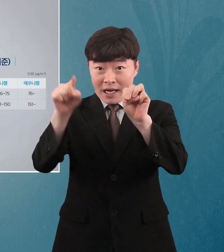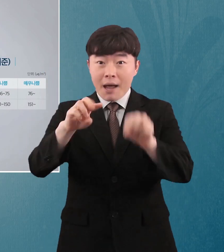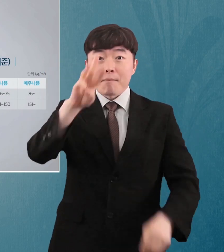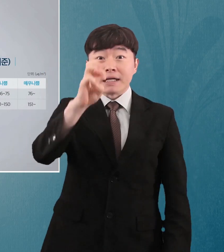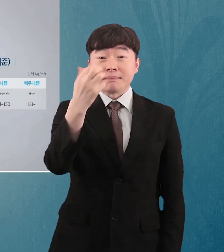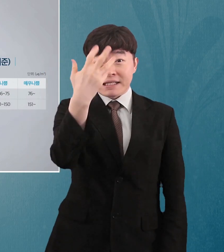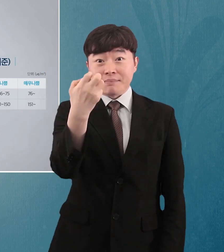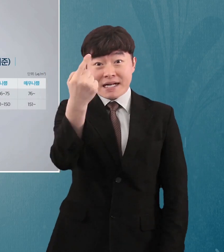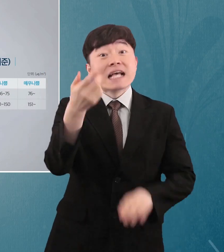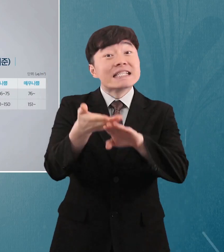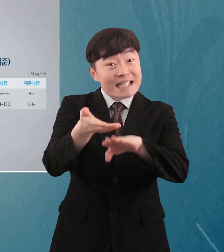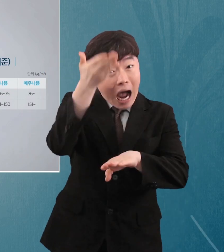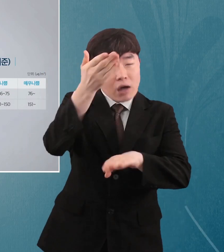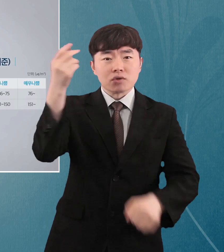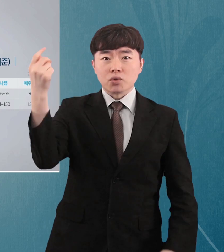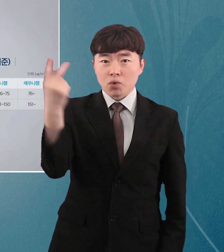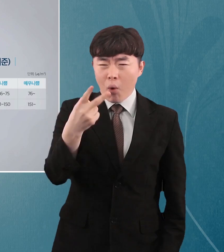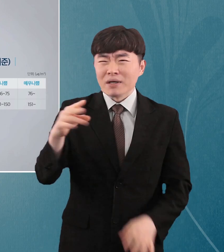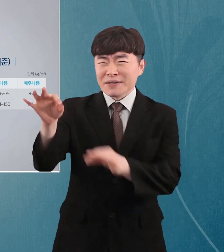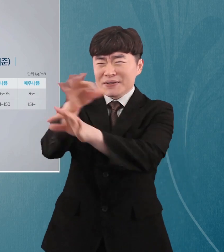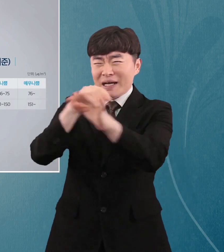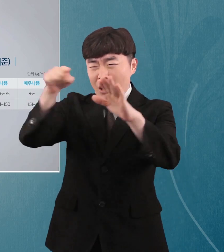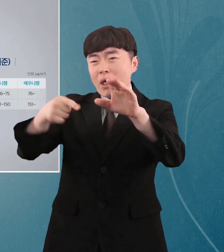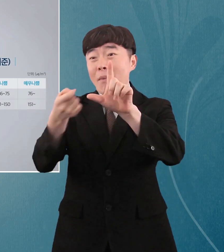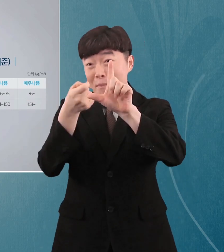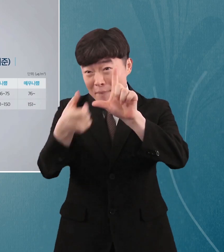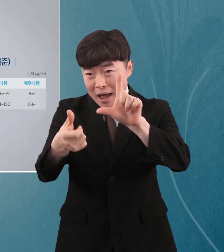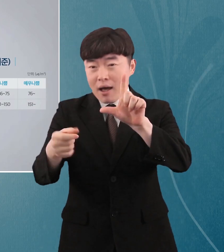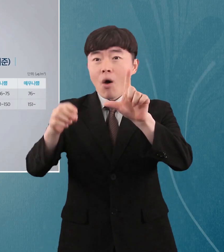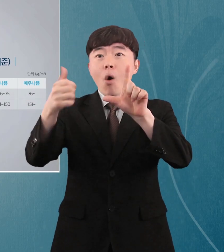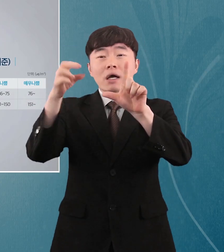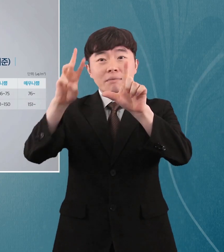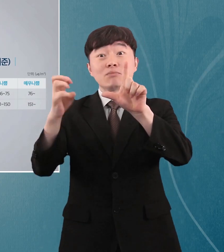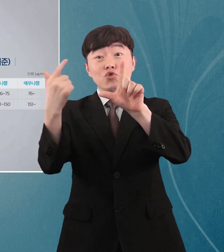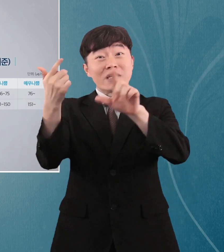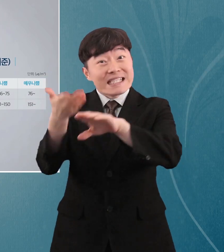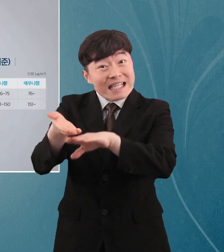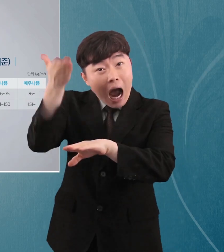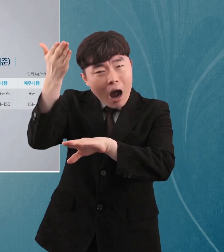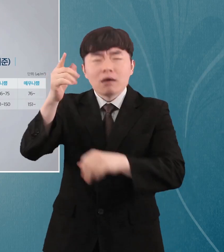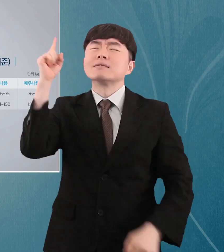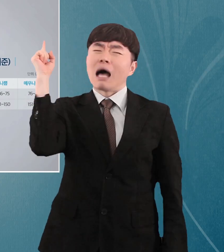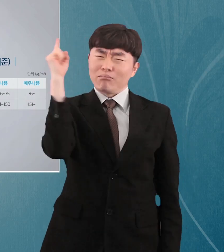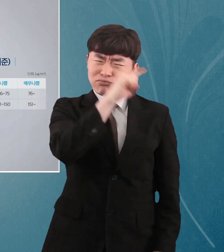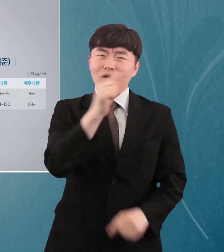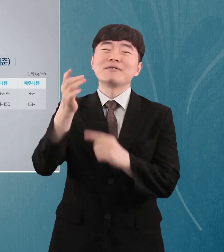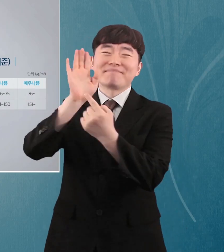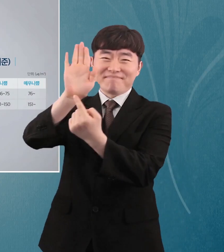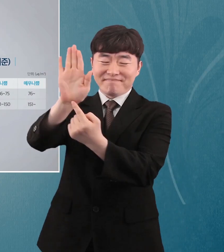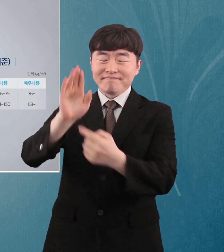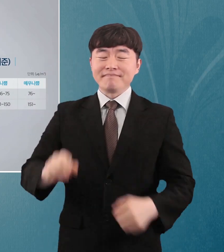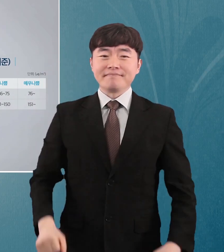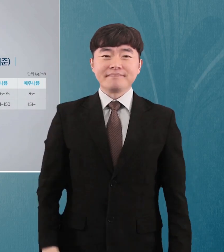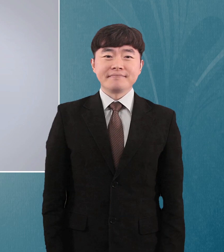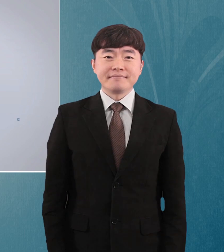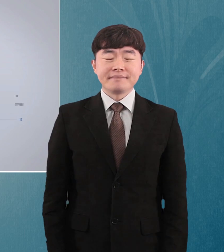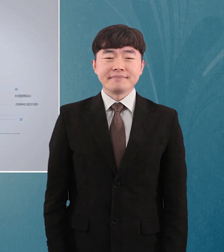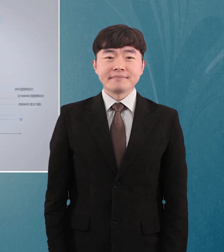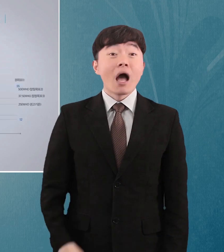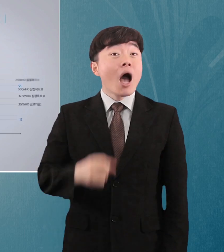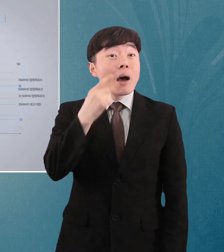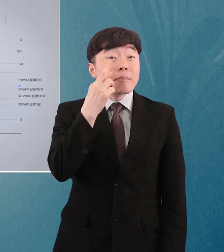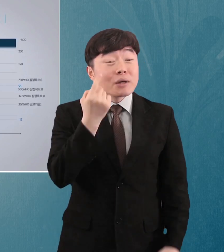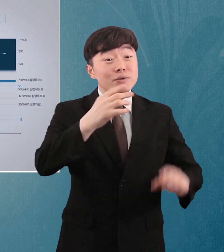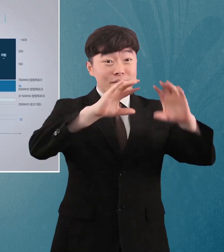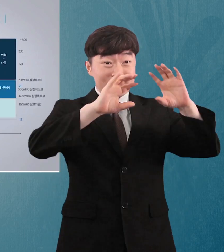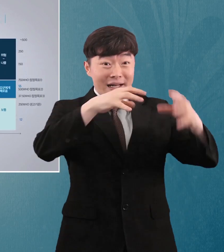이상이거나 초미세먼지가 세제곱미터당 36 마이크로그램 이상인 경우를 나쁨으로 정하고 있습니다.